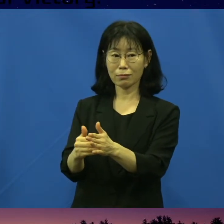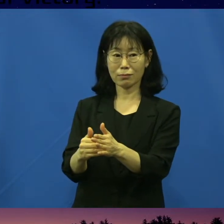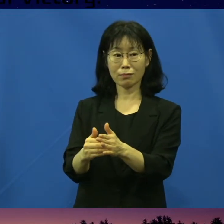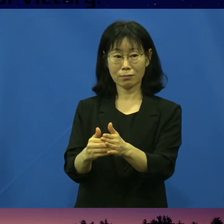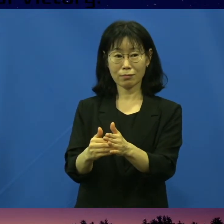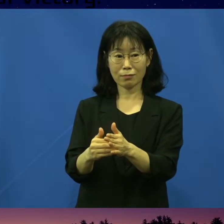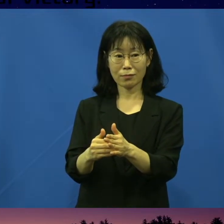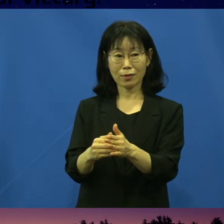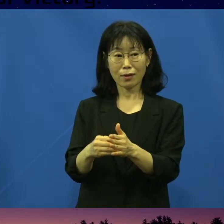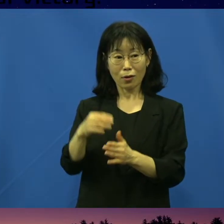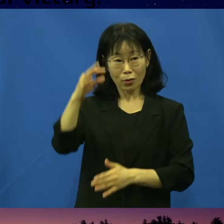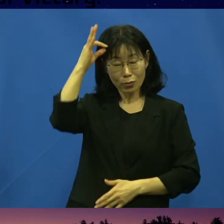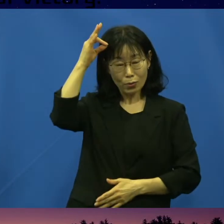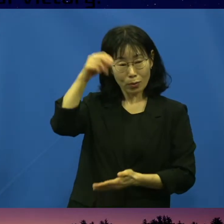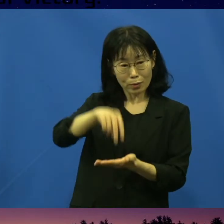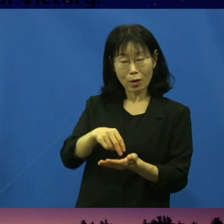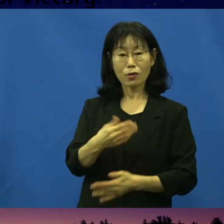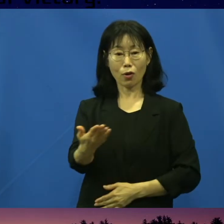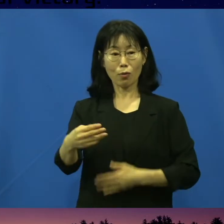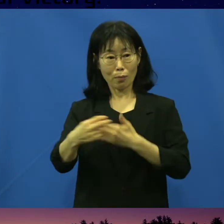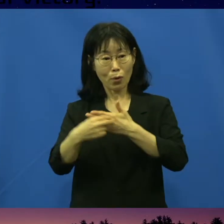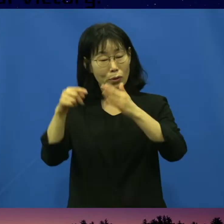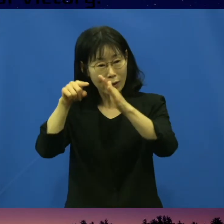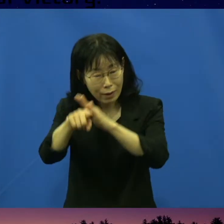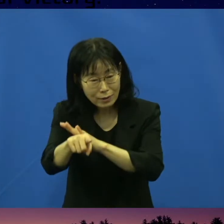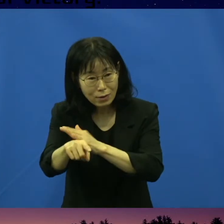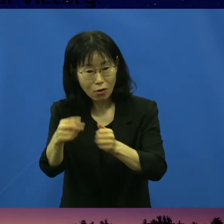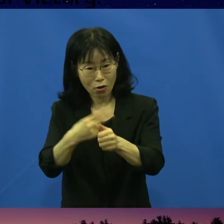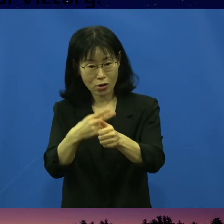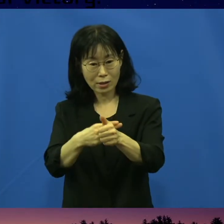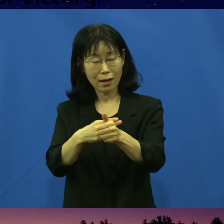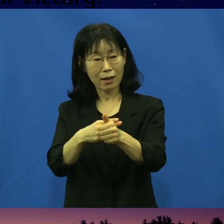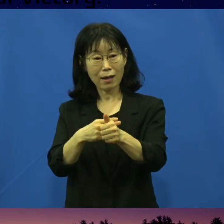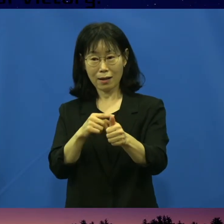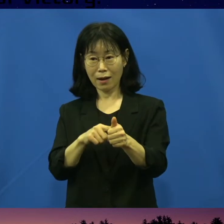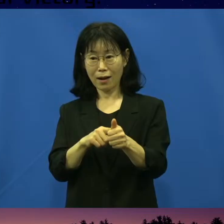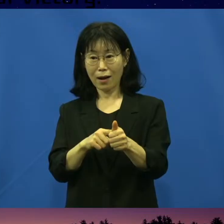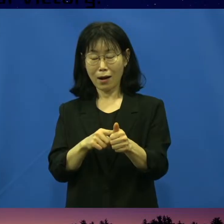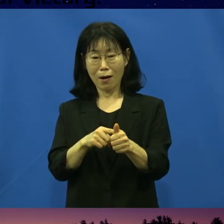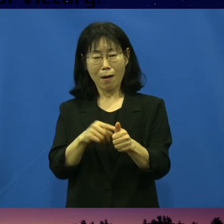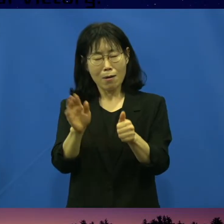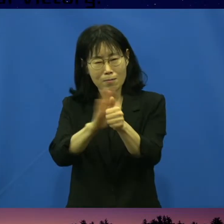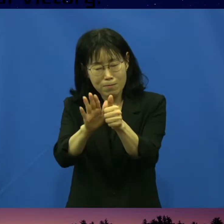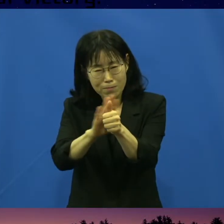목적이잖아요. 여러분 병원의 의사 선생님이 너무 친절해. 근데 병은 안 나.